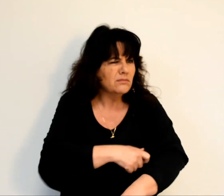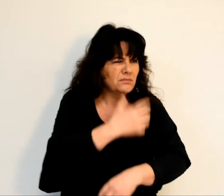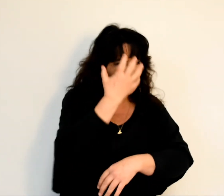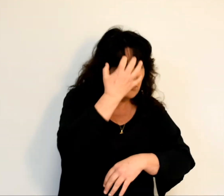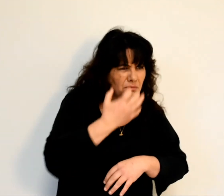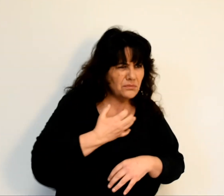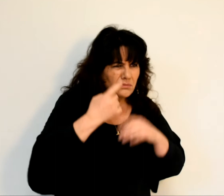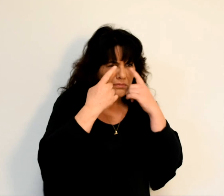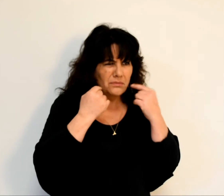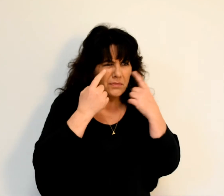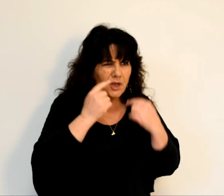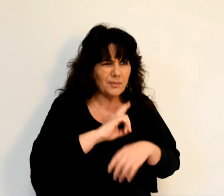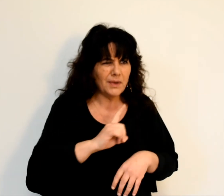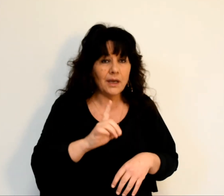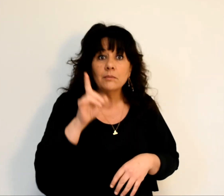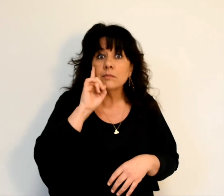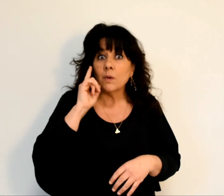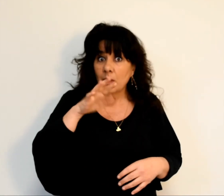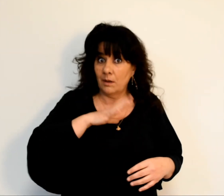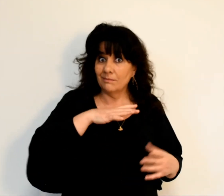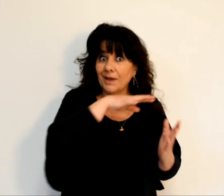pleuraient tous en entendant la parole de la loi. »